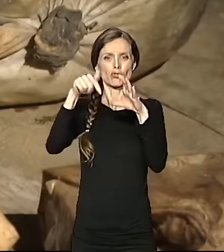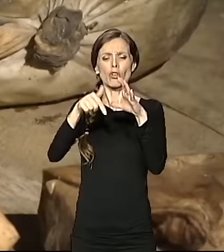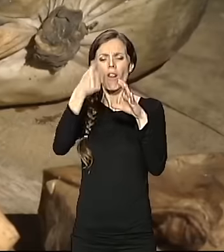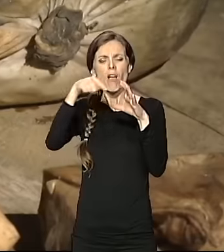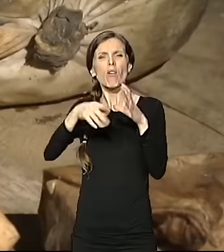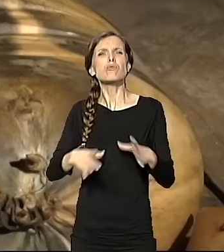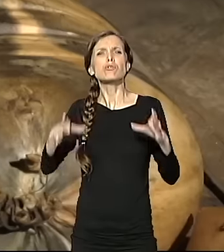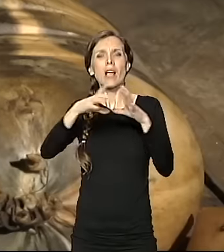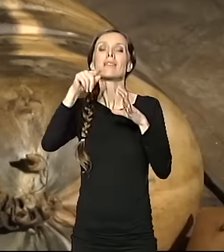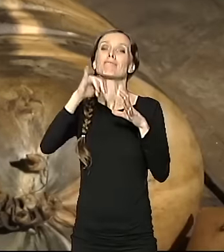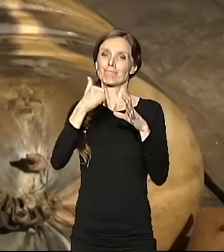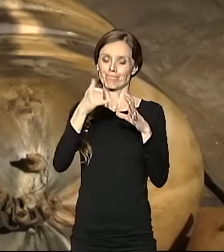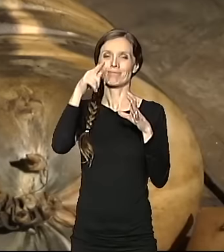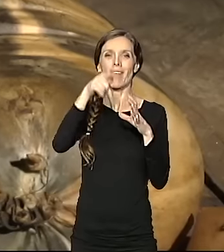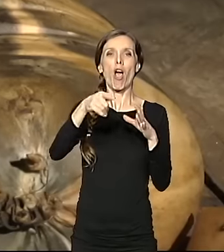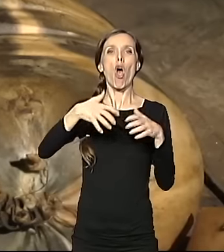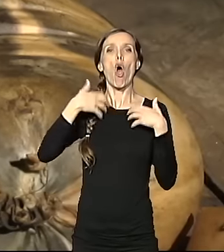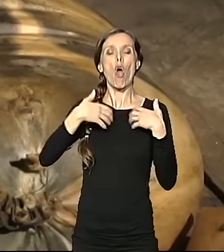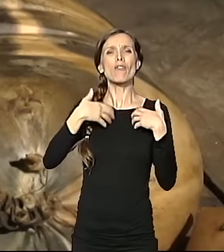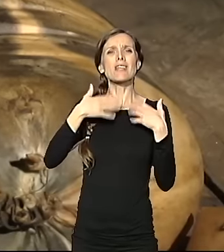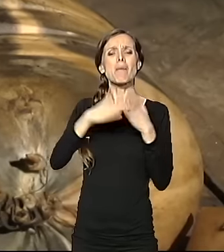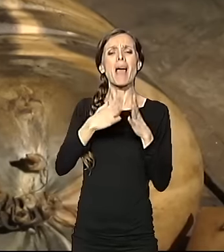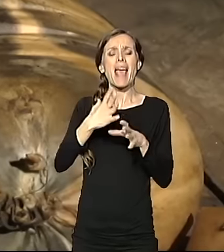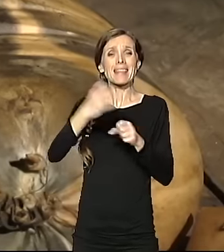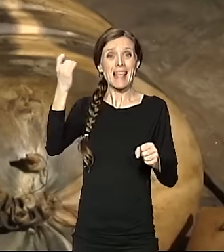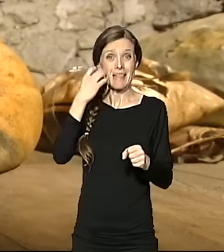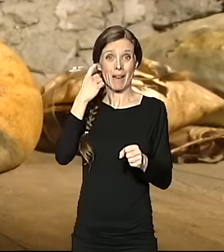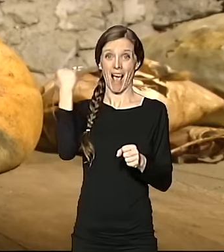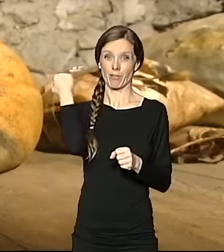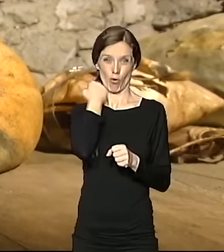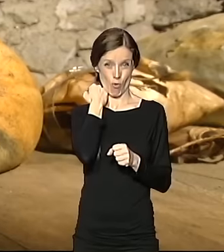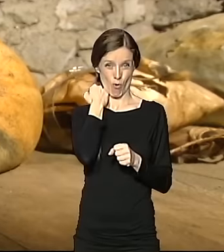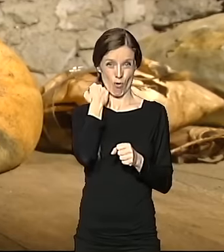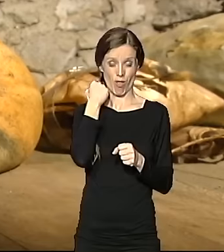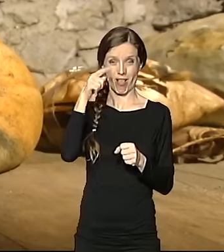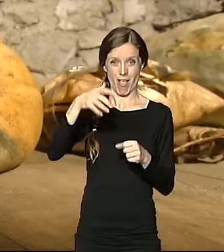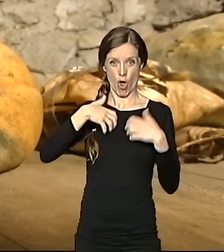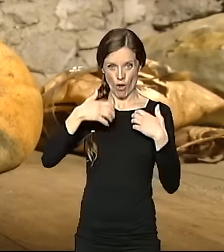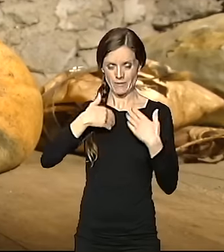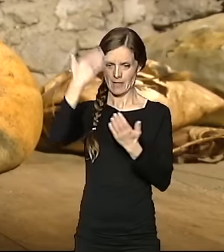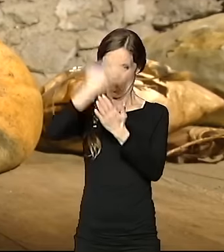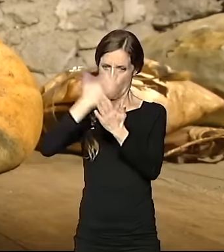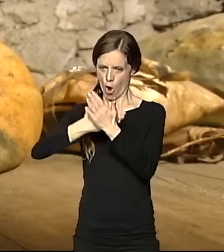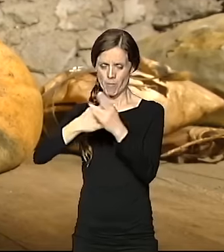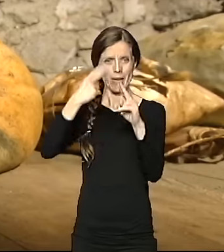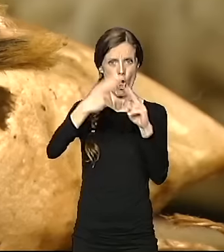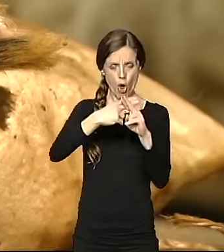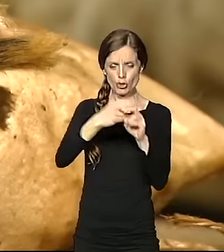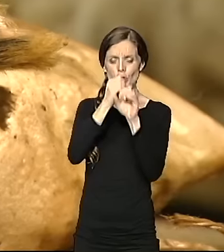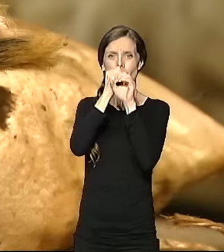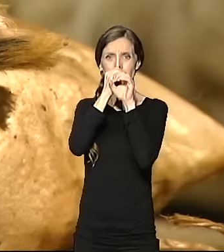ovčije, čapre, u jesenka se kolje pastrma. obrije se, očisti se, naduva